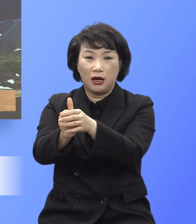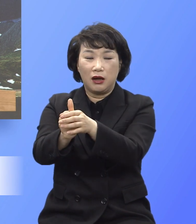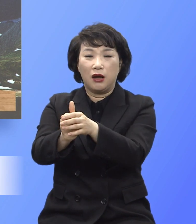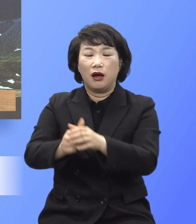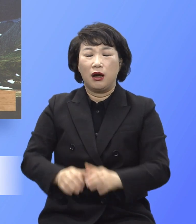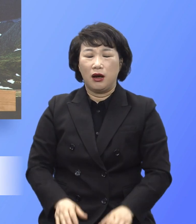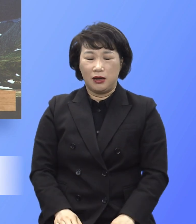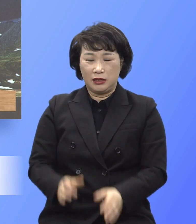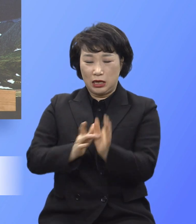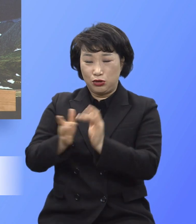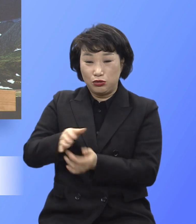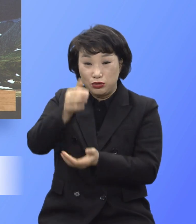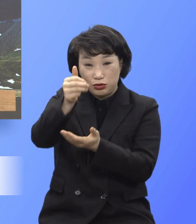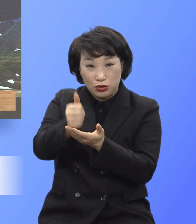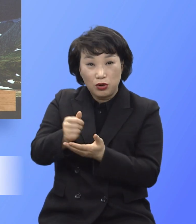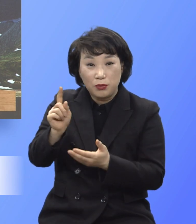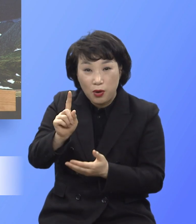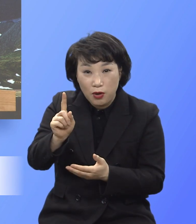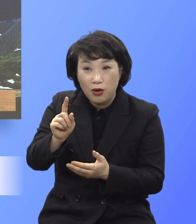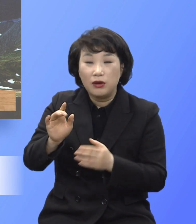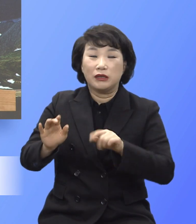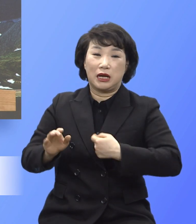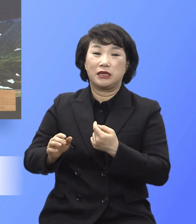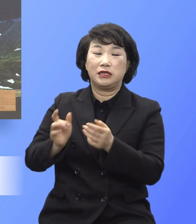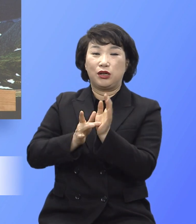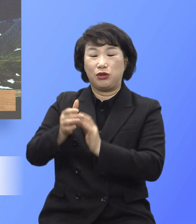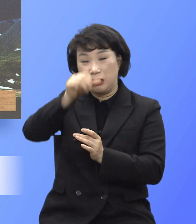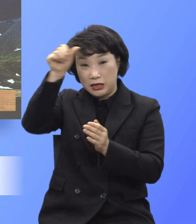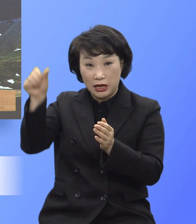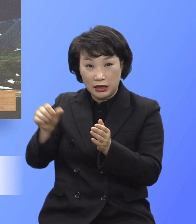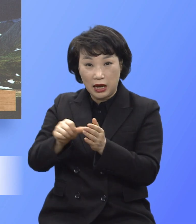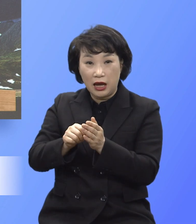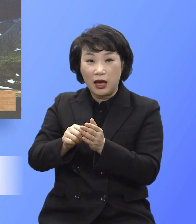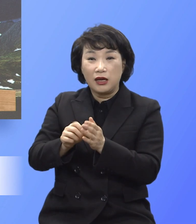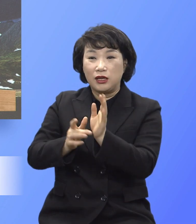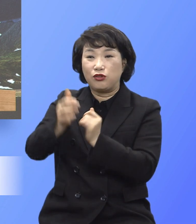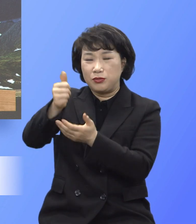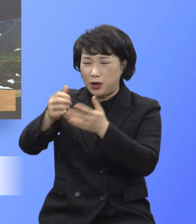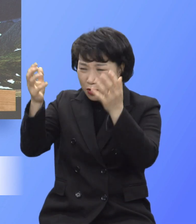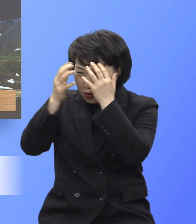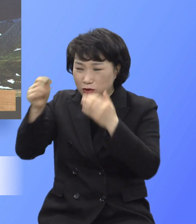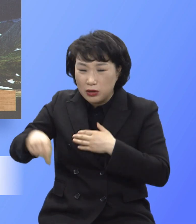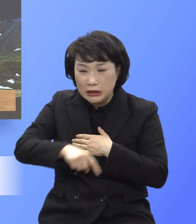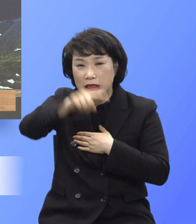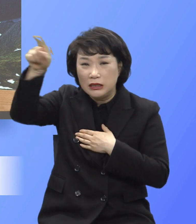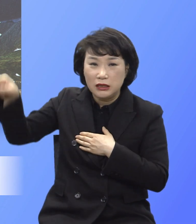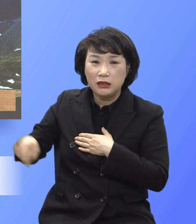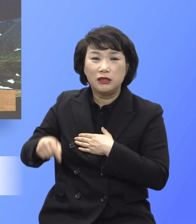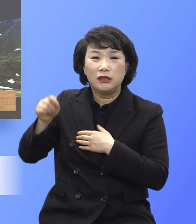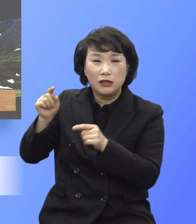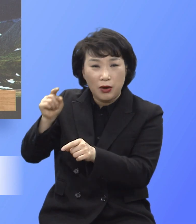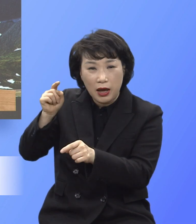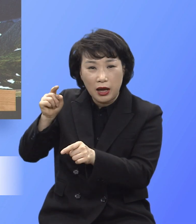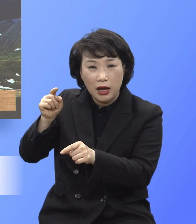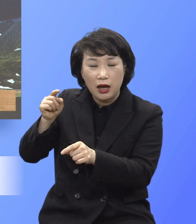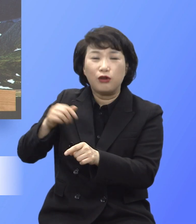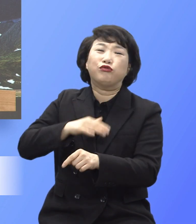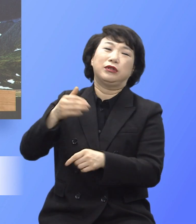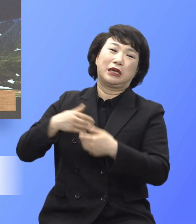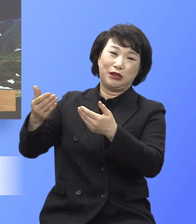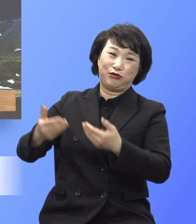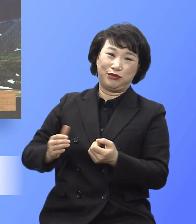그러므로 예수 그리스도는 그 자신의 생에 당한 고통 그 자체가 우리에게